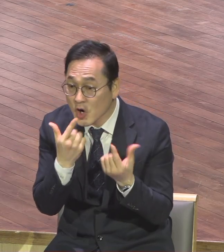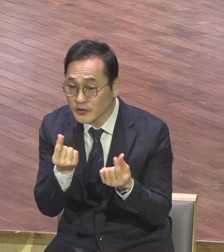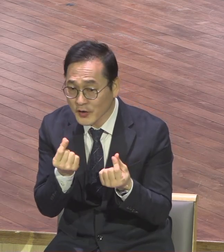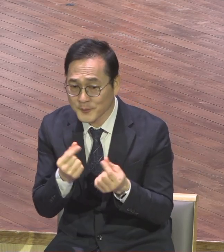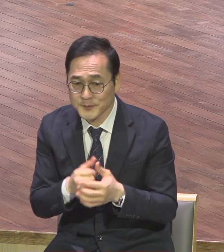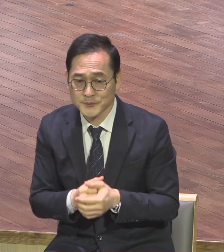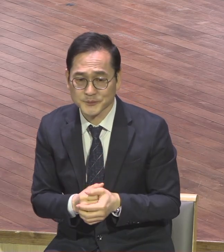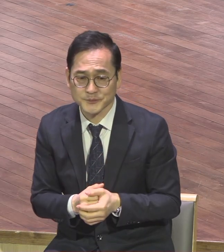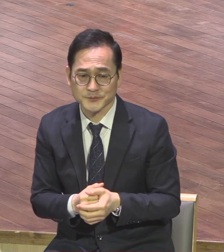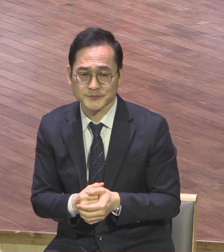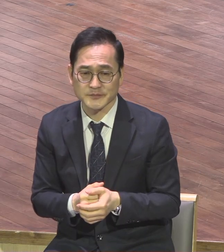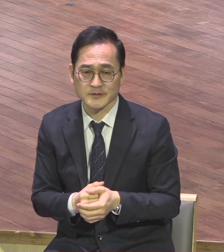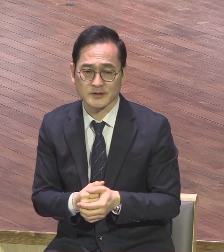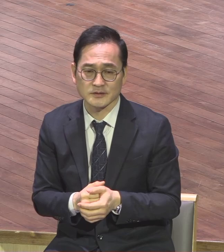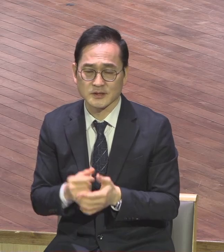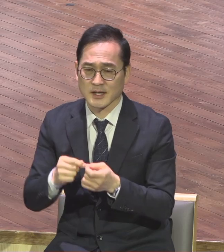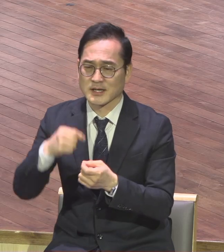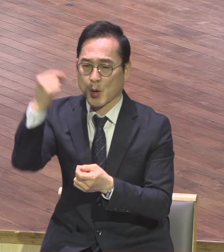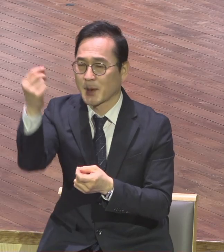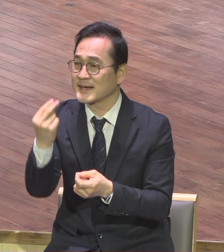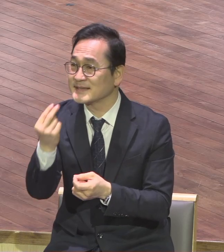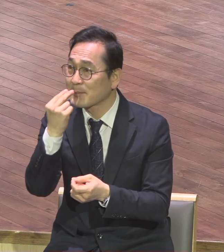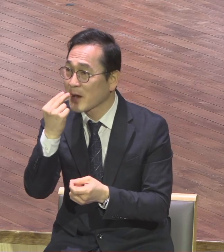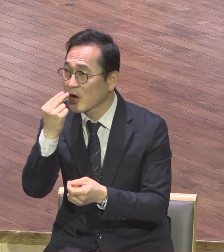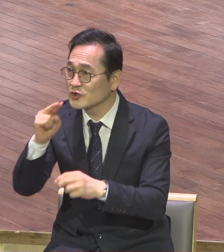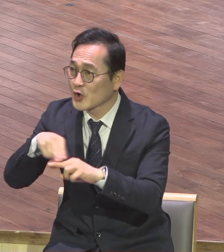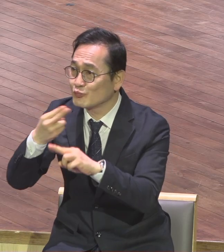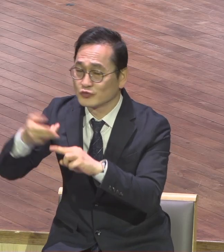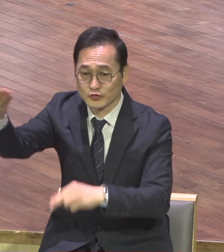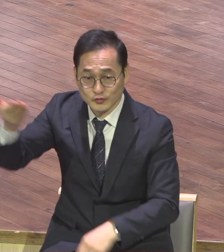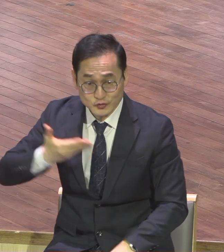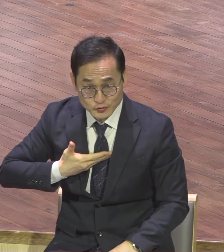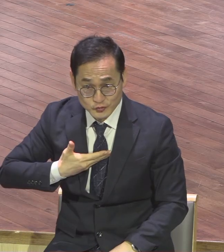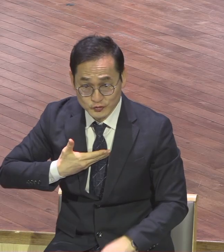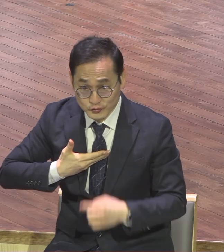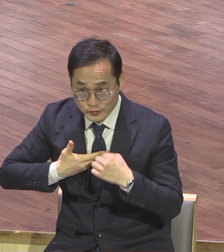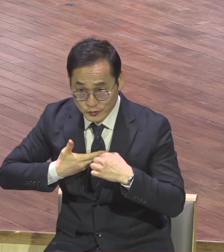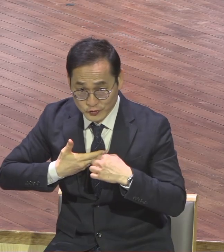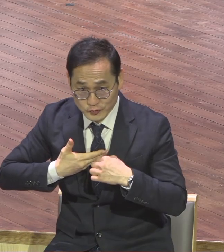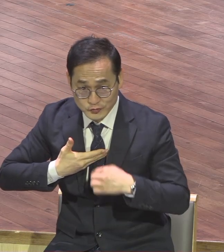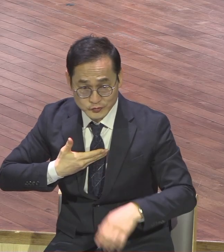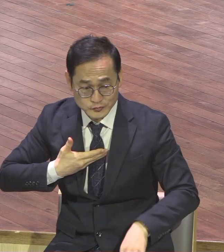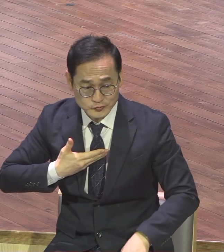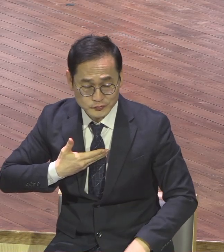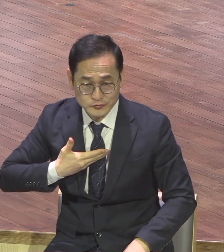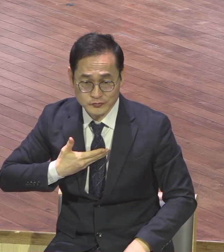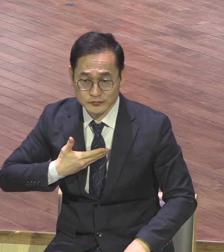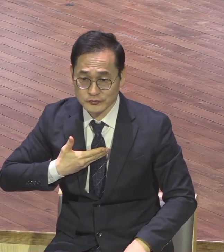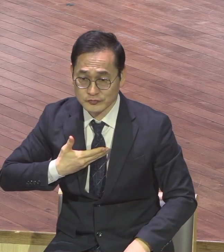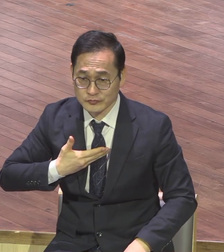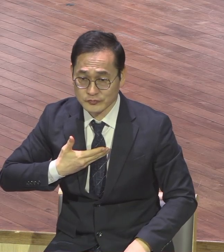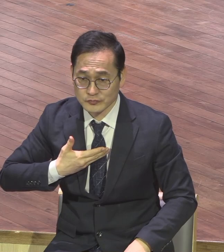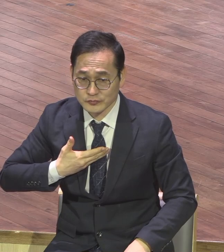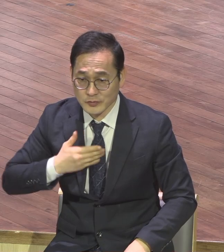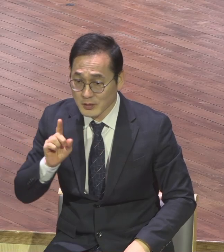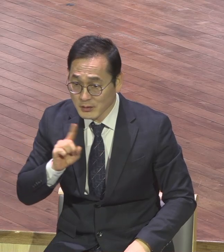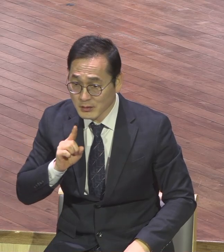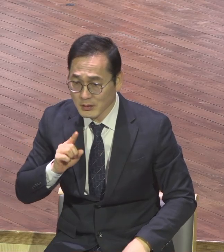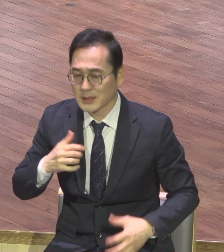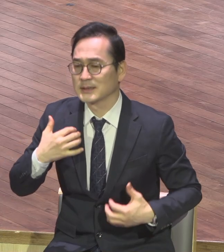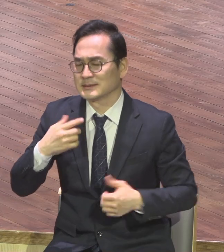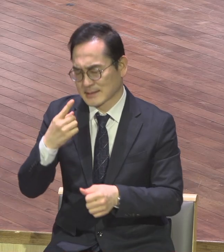정말로 영원한 생명을 선물로 받은 자는 환경을 다 초월해서 항상 기뻐하는 삶을 살게